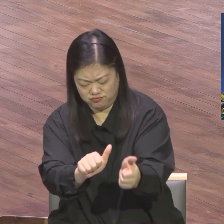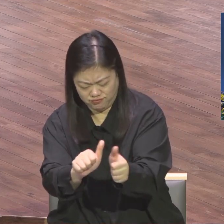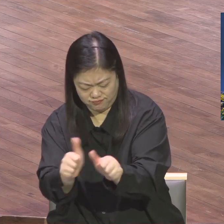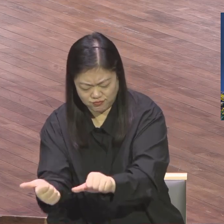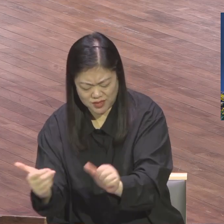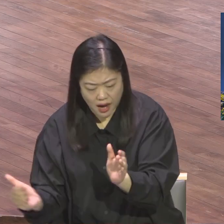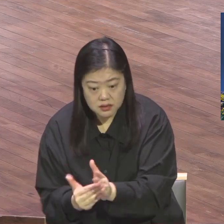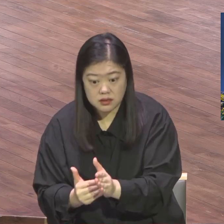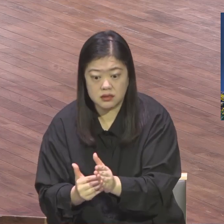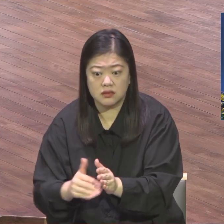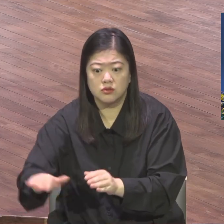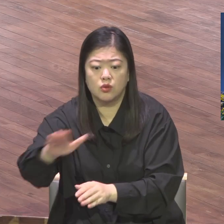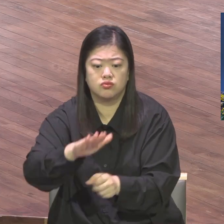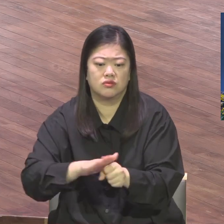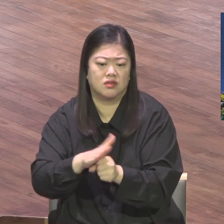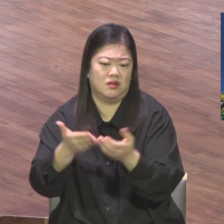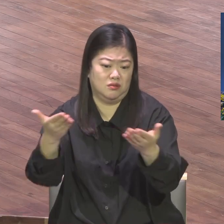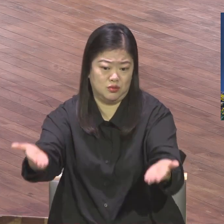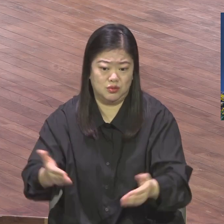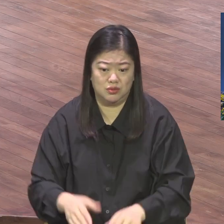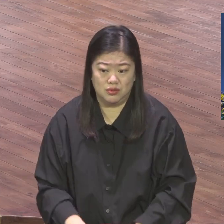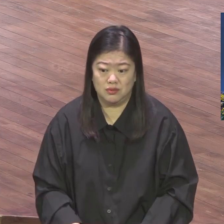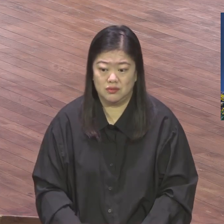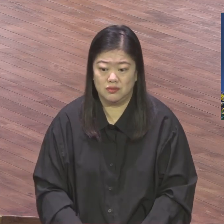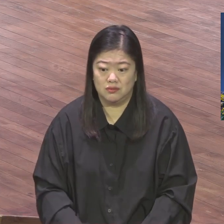그래서 가장 가치 있는 존재임을